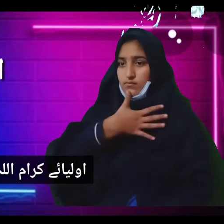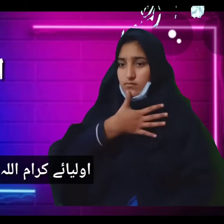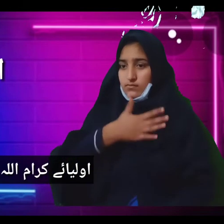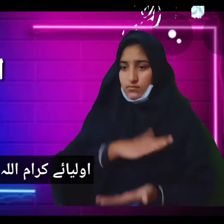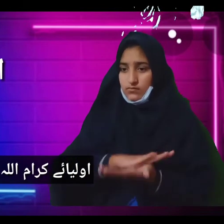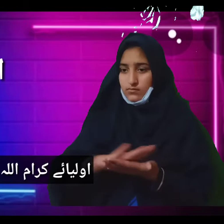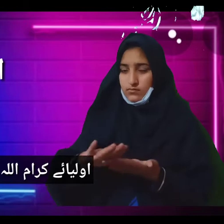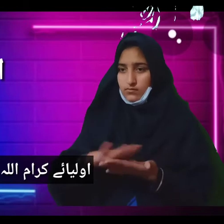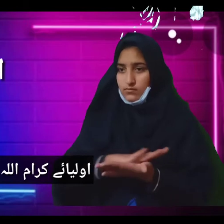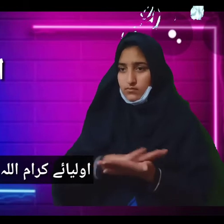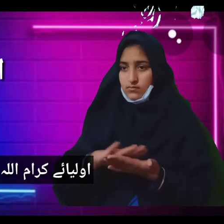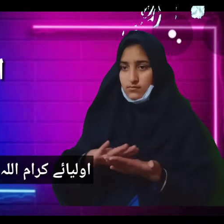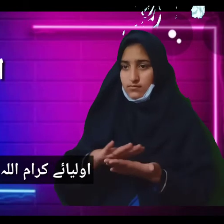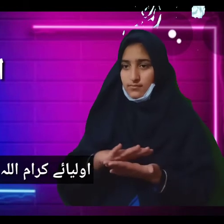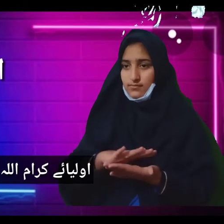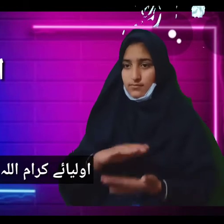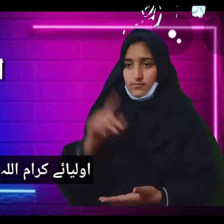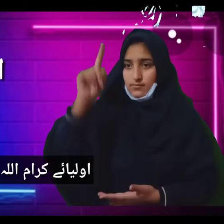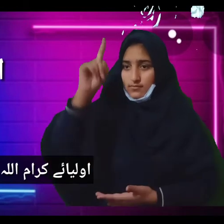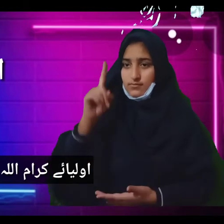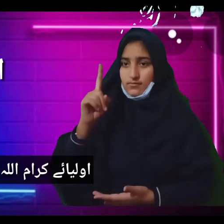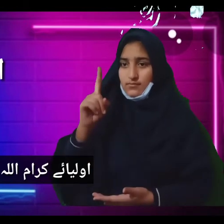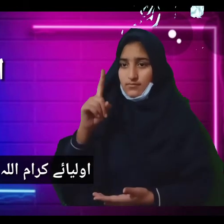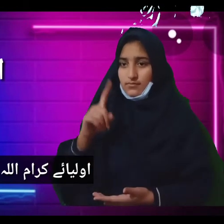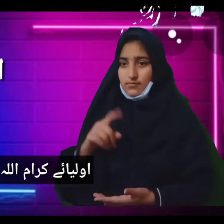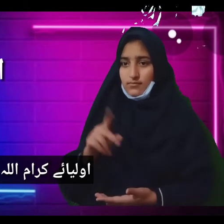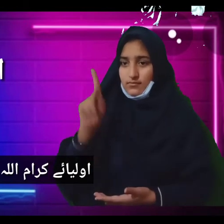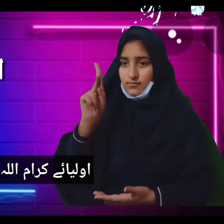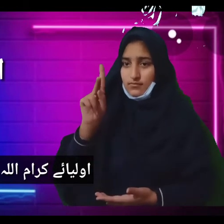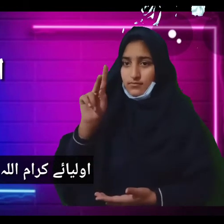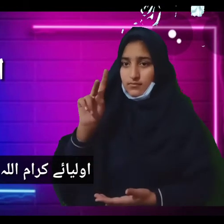औलिया कराम अल्लाह ताला के